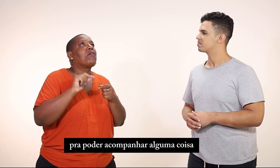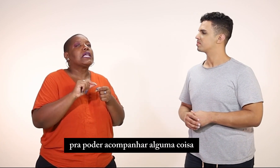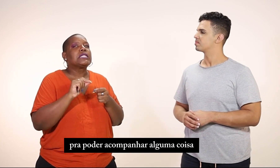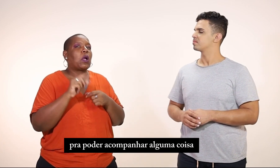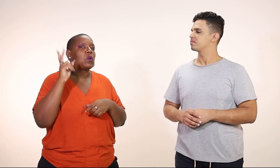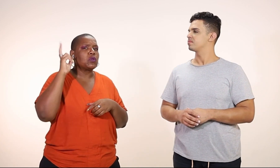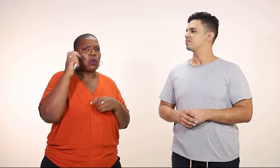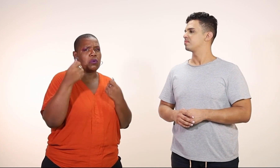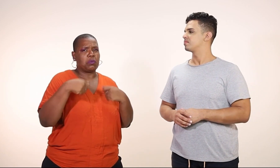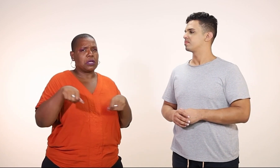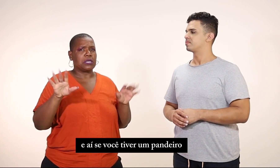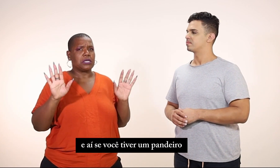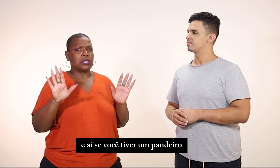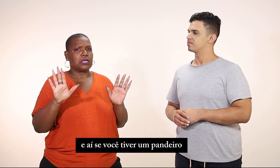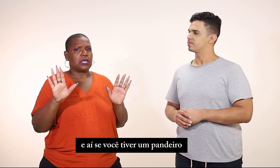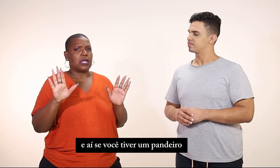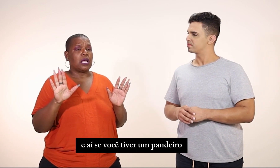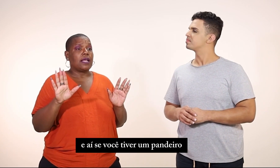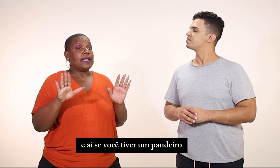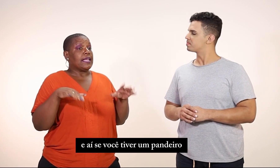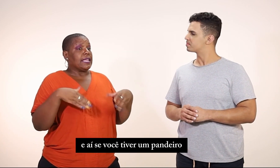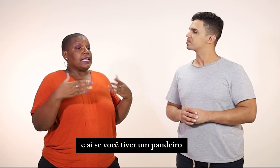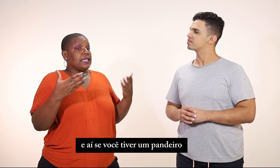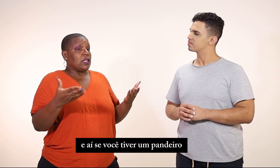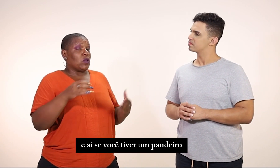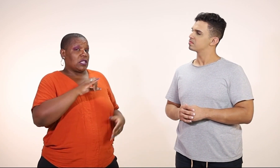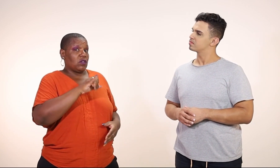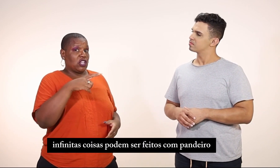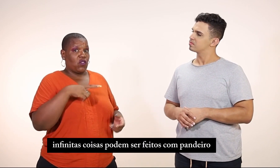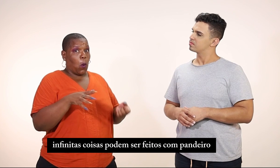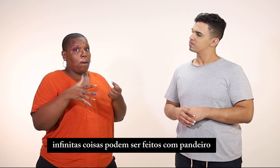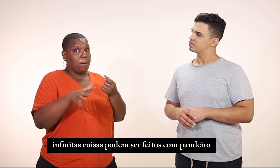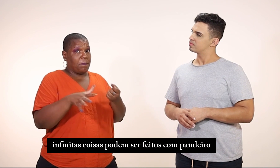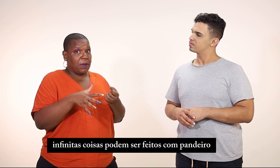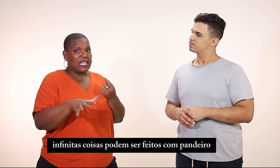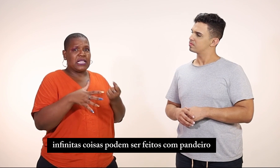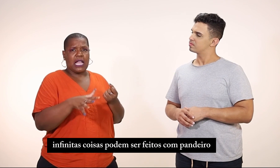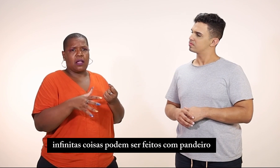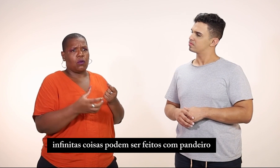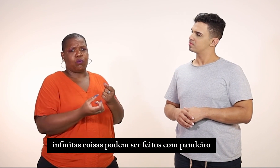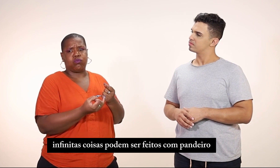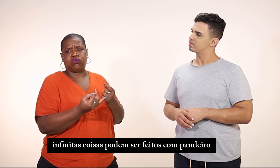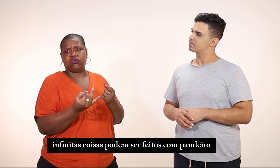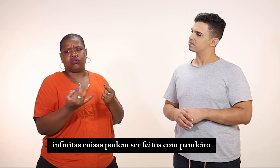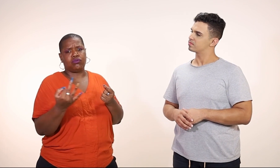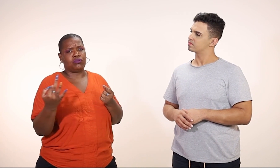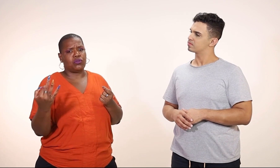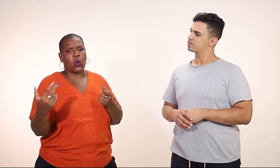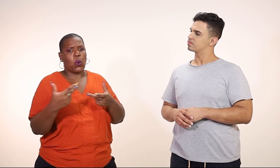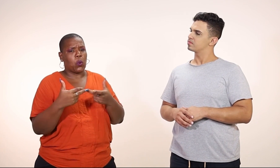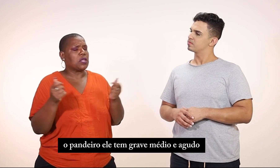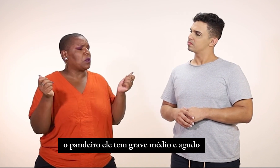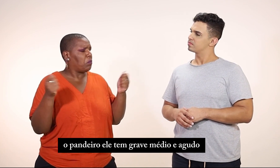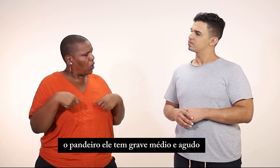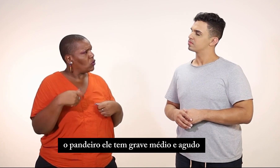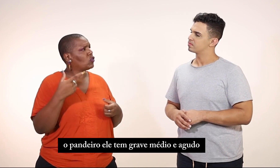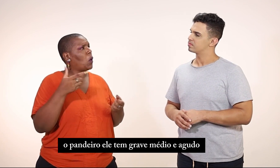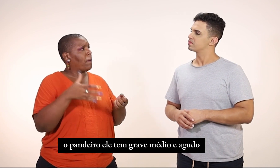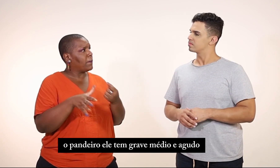coisa. E aí, se você tiver um pandeiro, infinitas coisas podem ser feitas com pandeiro. O pandeiro ele tem